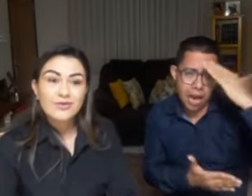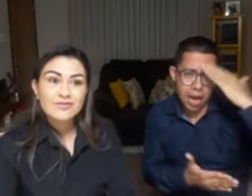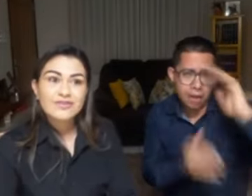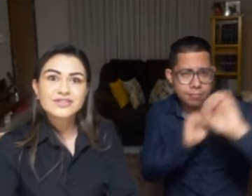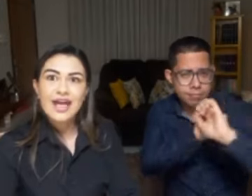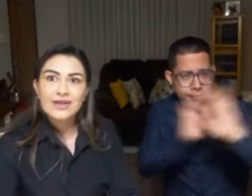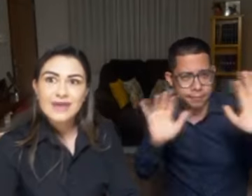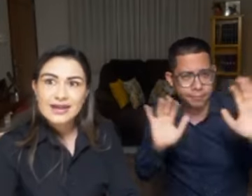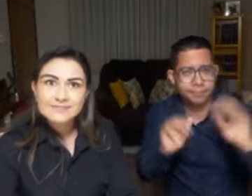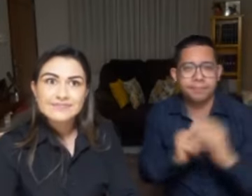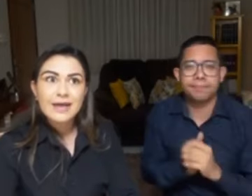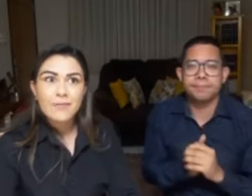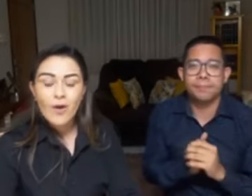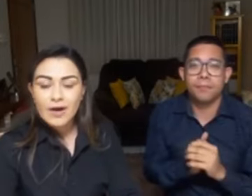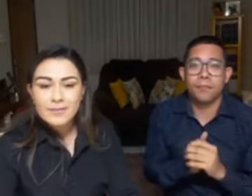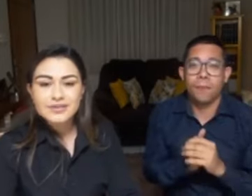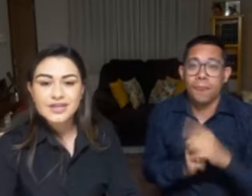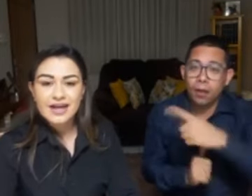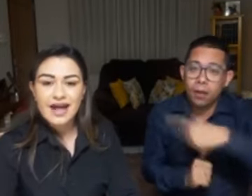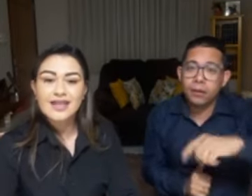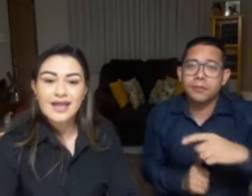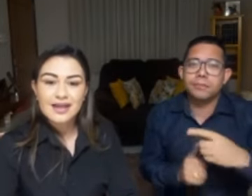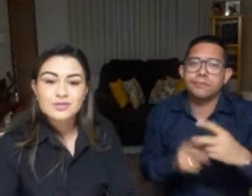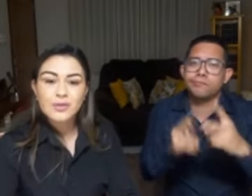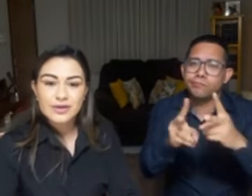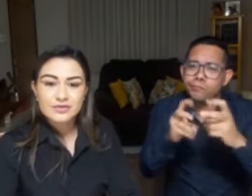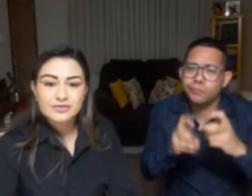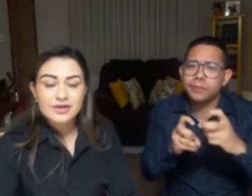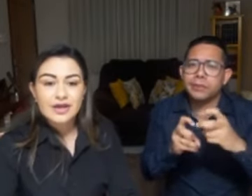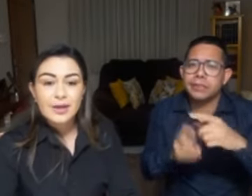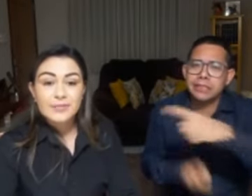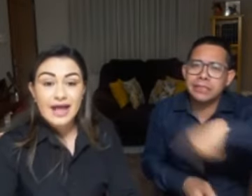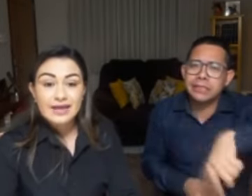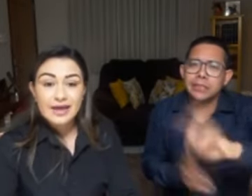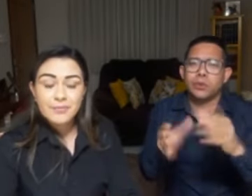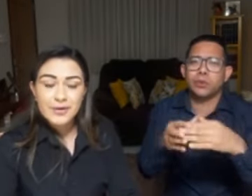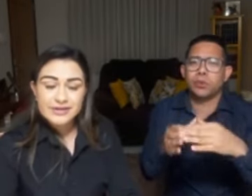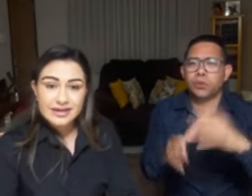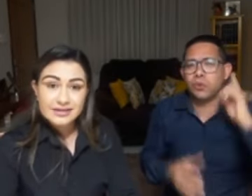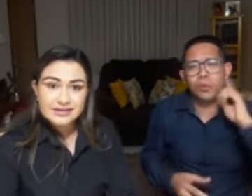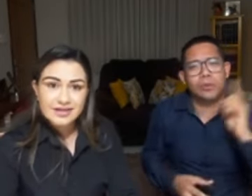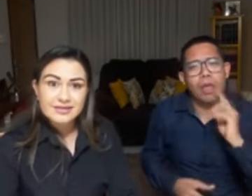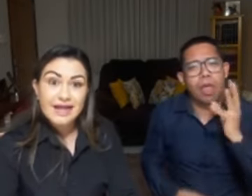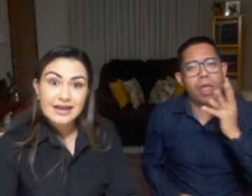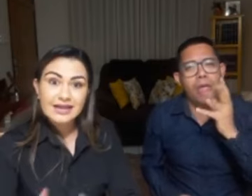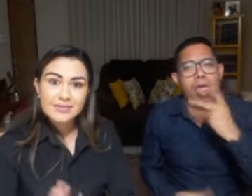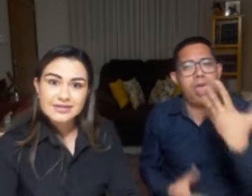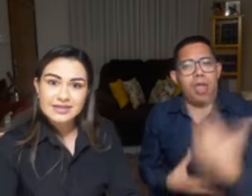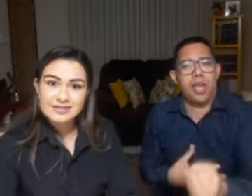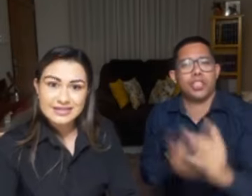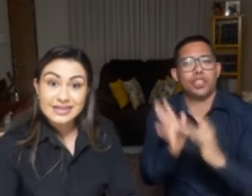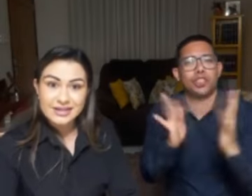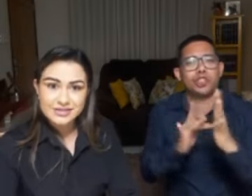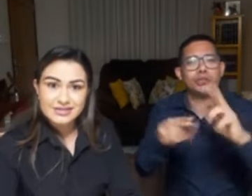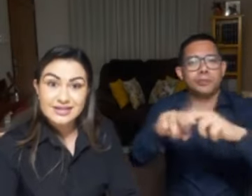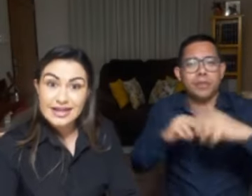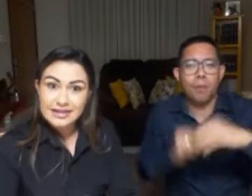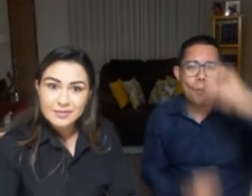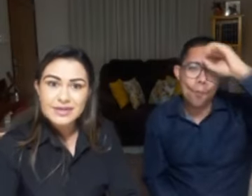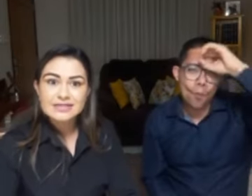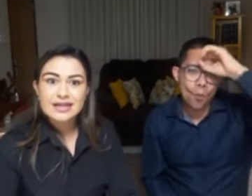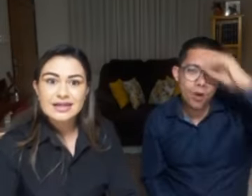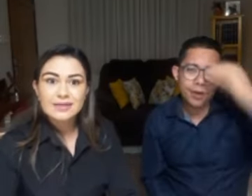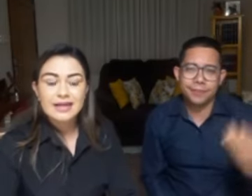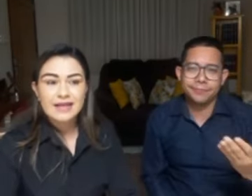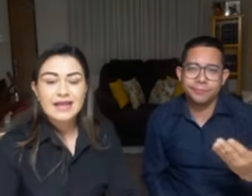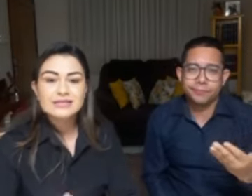Então, o Evangelho, ele demora para chegar até eles por isso. Daí a importância da Libras nas igrejas, né? Da